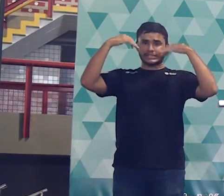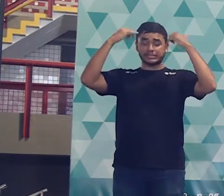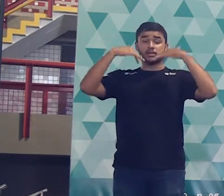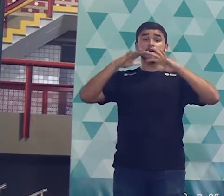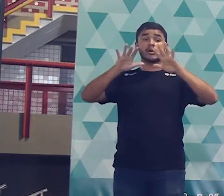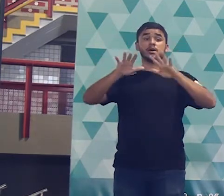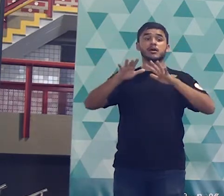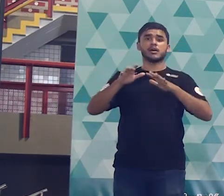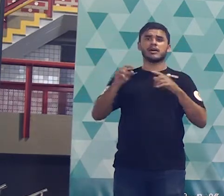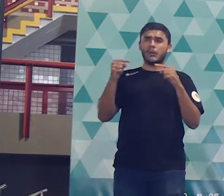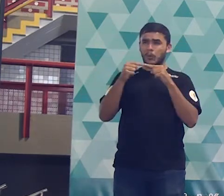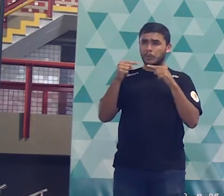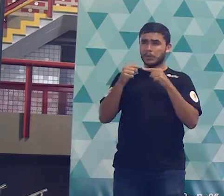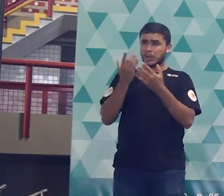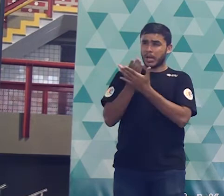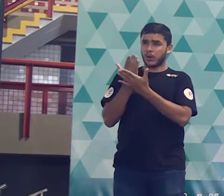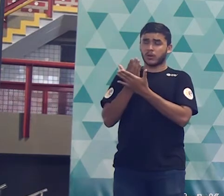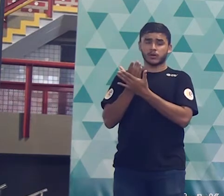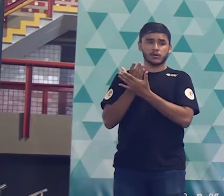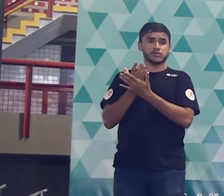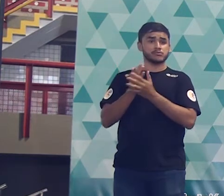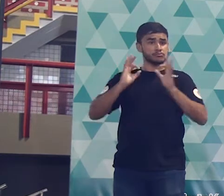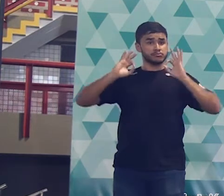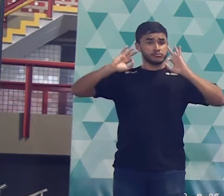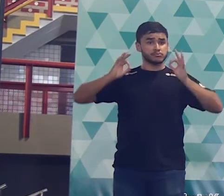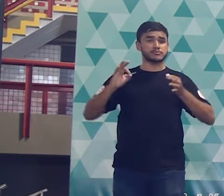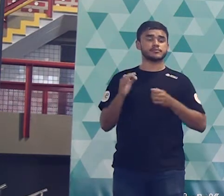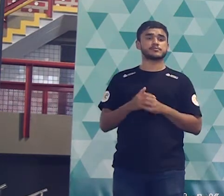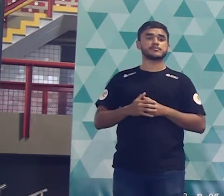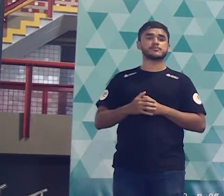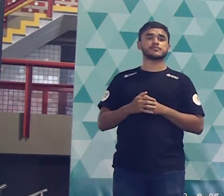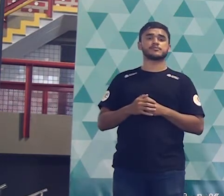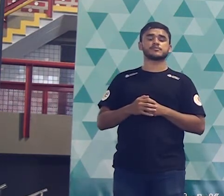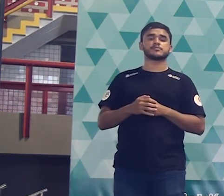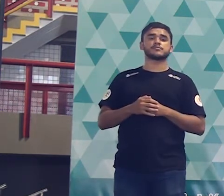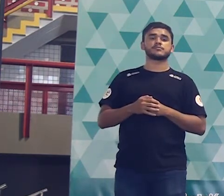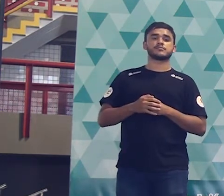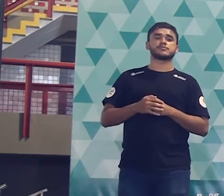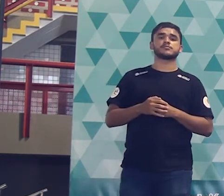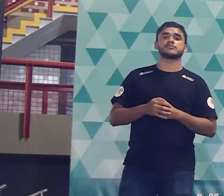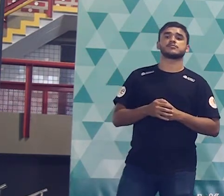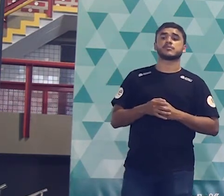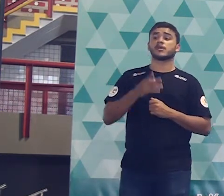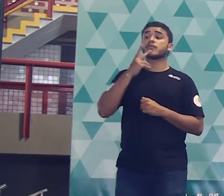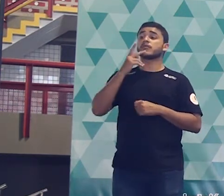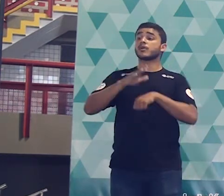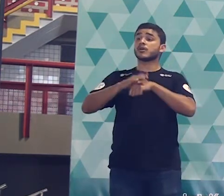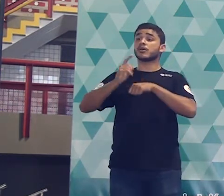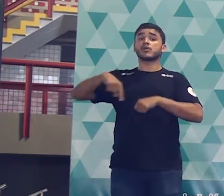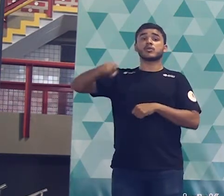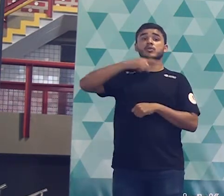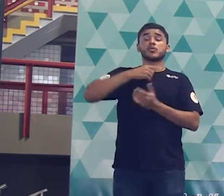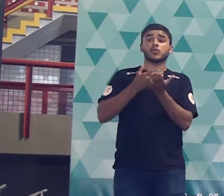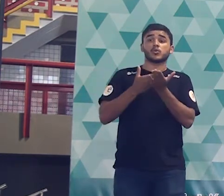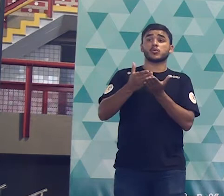O que é que tem a ver com a aula? Tudo. Quer ver? No início, eu disse que todo mundo aqui está fazendo o quê?